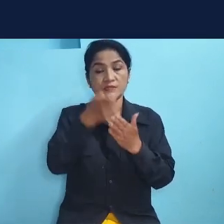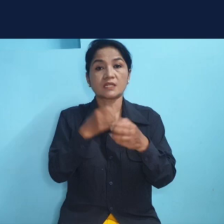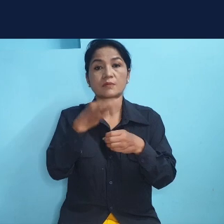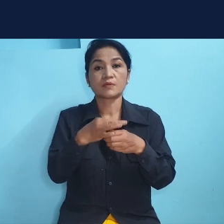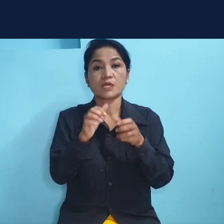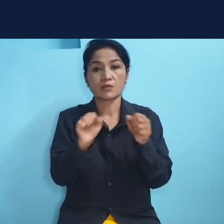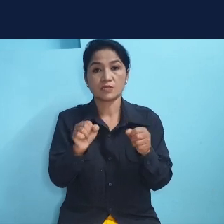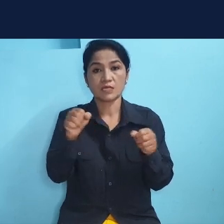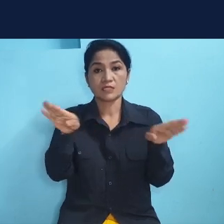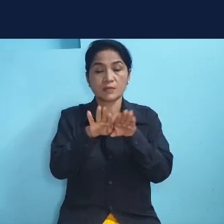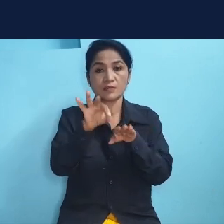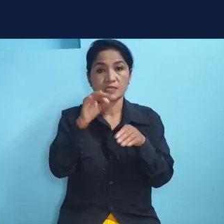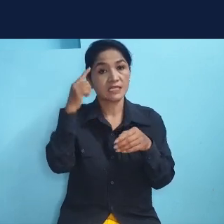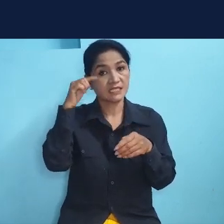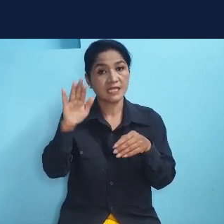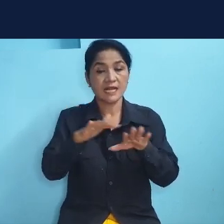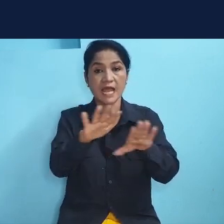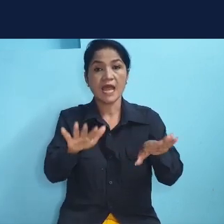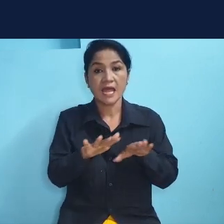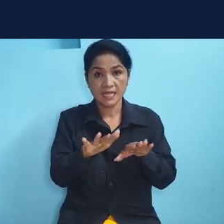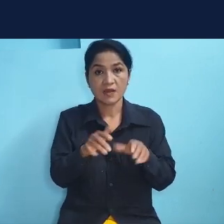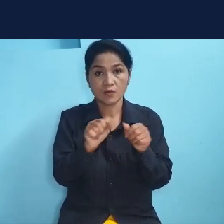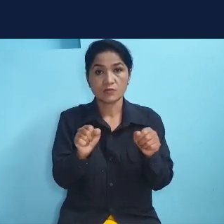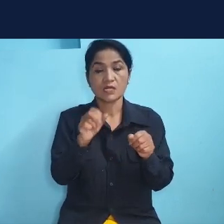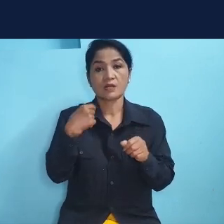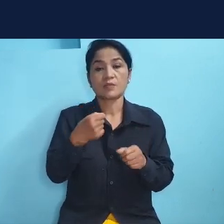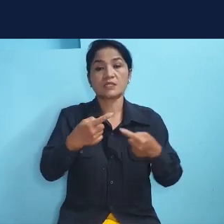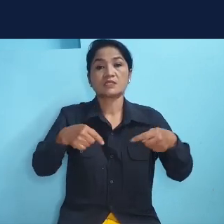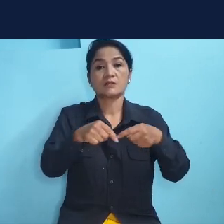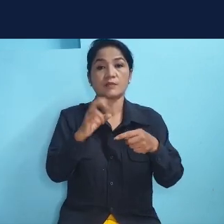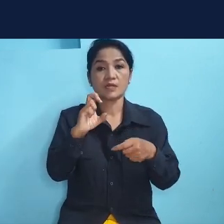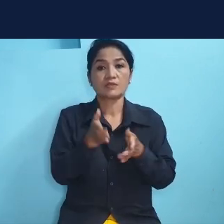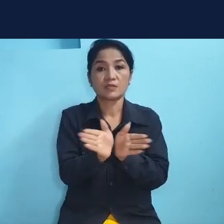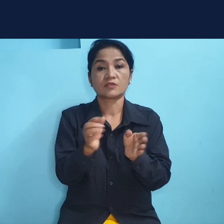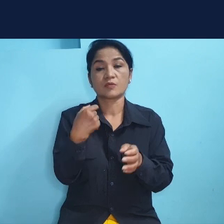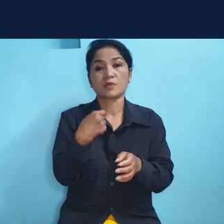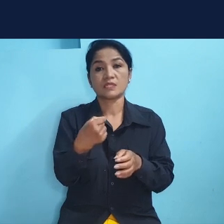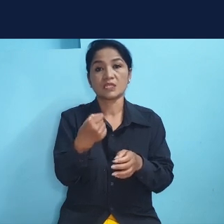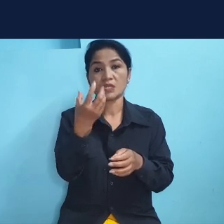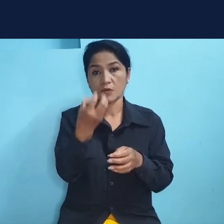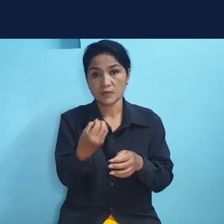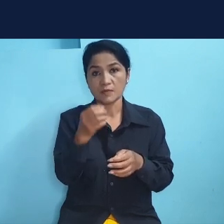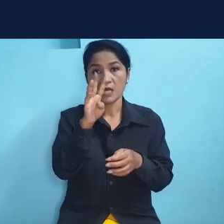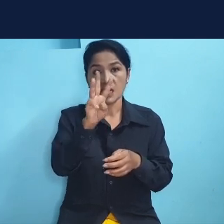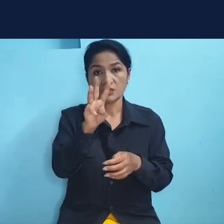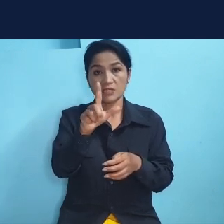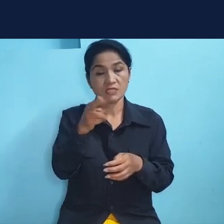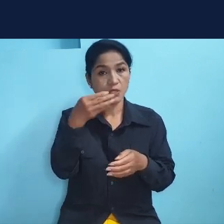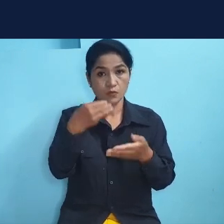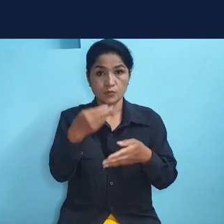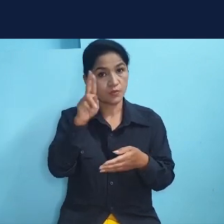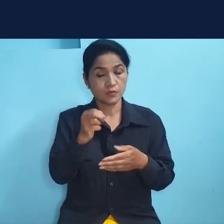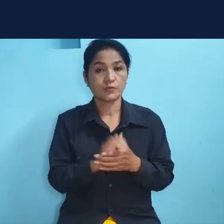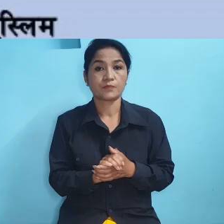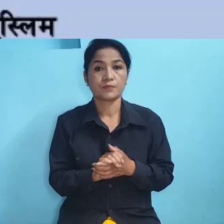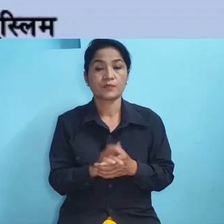संवैधानिक व्यवस्था अनुसार समानुपातिक सिद्धान्तलाई आधार मान्दा प्रतिनिधि सभामा दलितको प्रतिनिधित्व कम्तीमा पनि 37 जना हुनुपर्ने